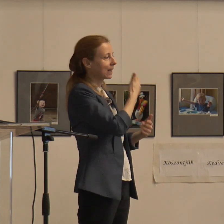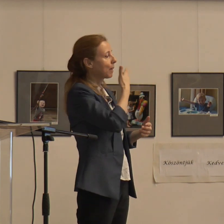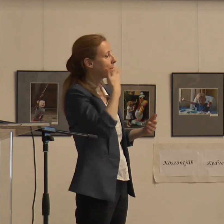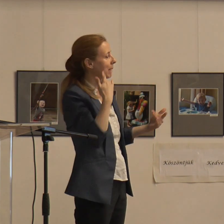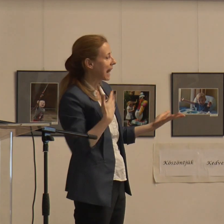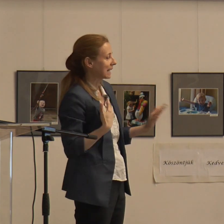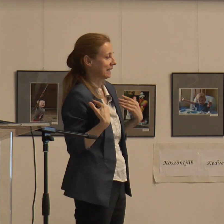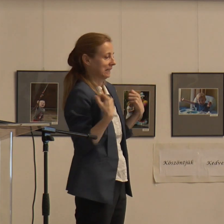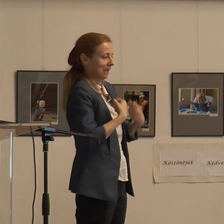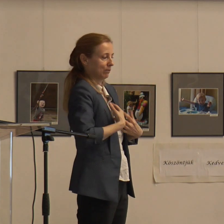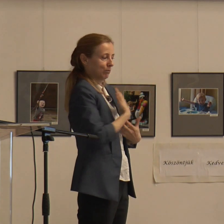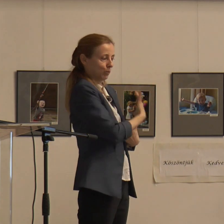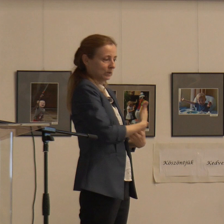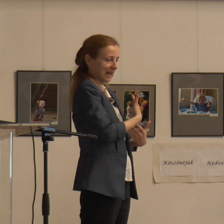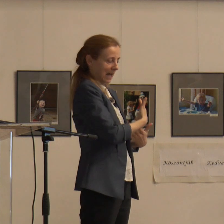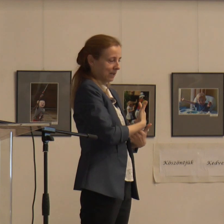melegítik bundájukat,